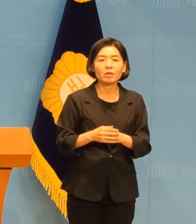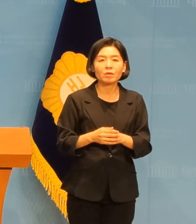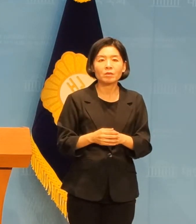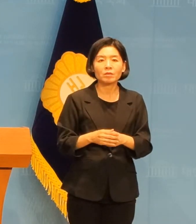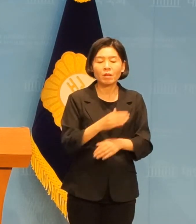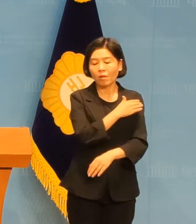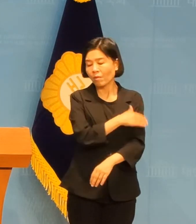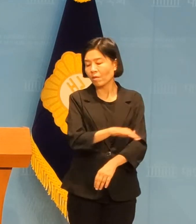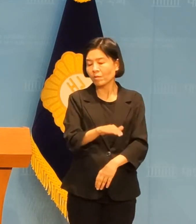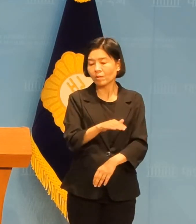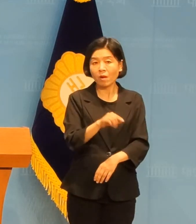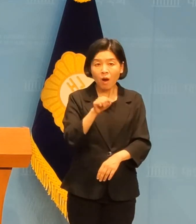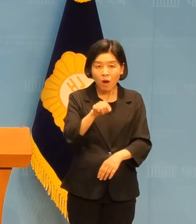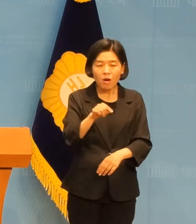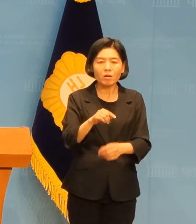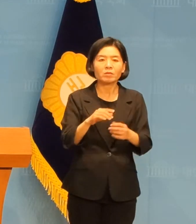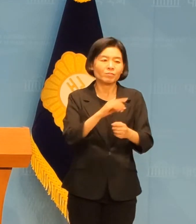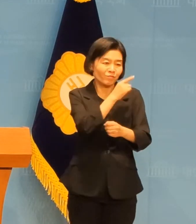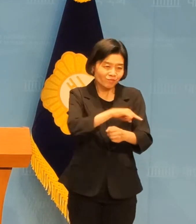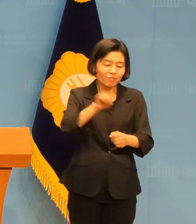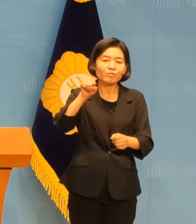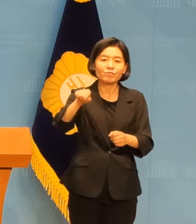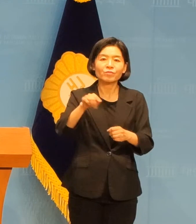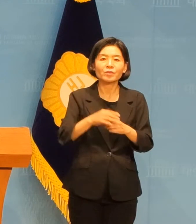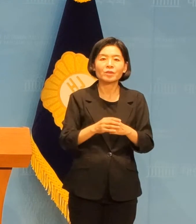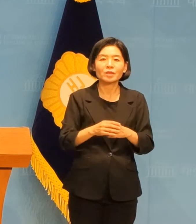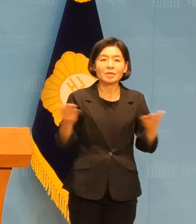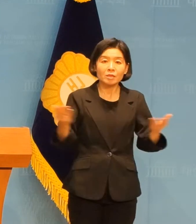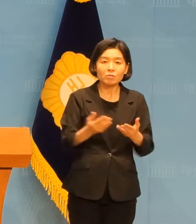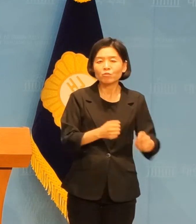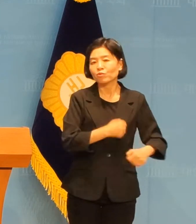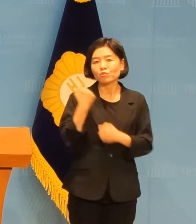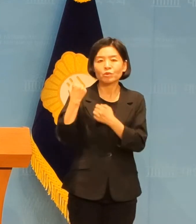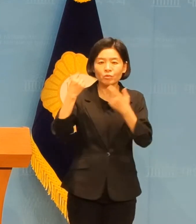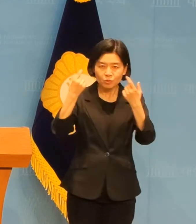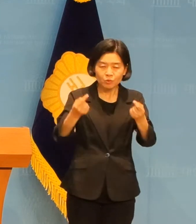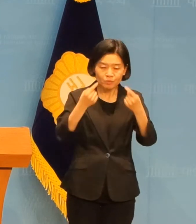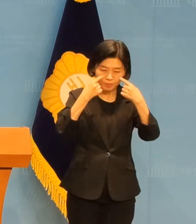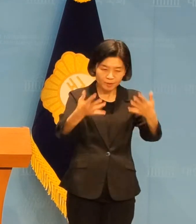외면하는 것은 무능이며 명백한 직무유기입니다.